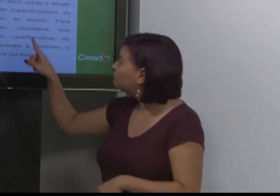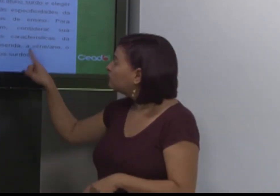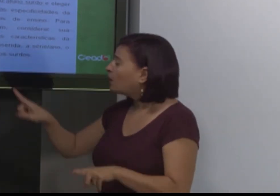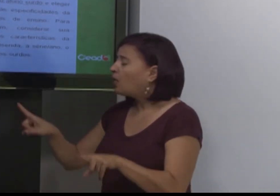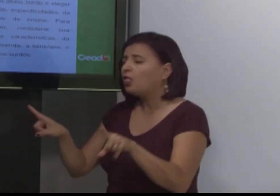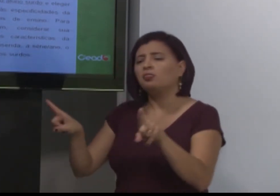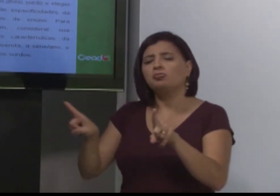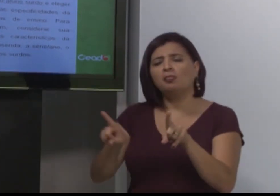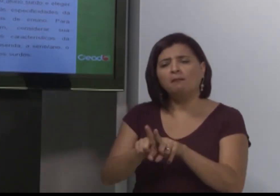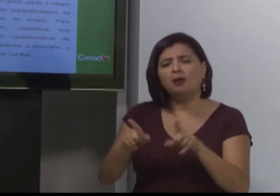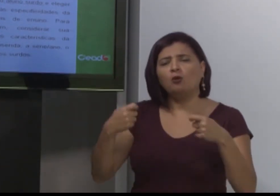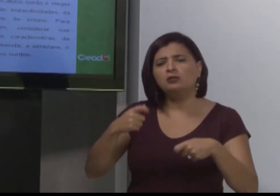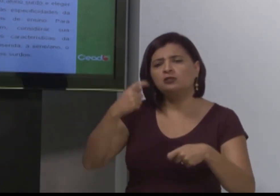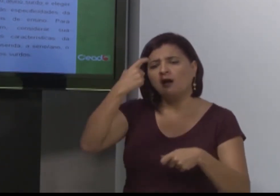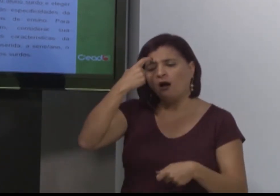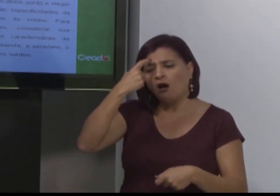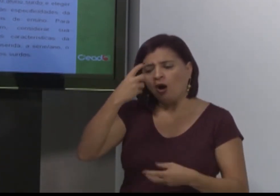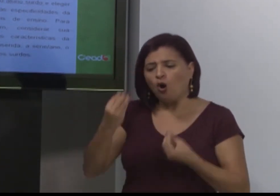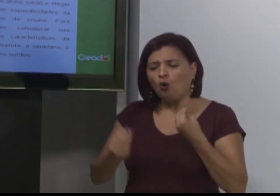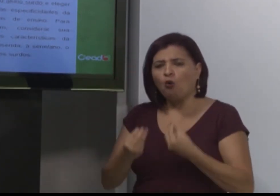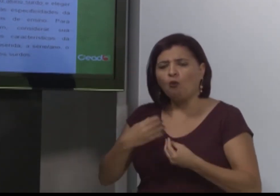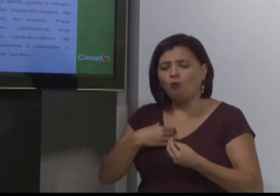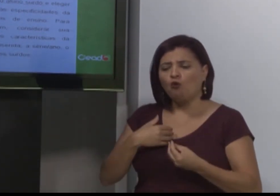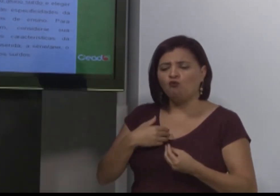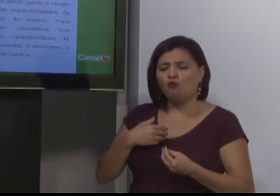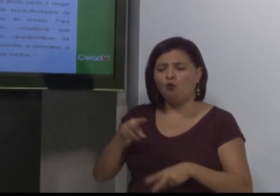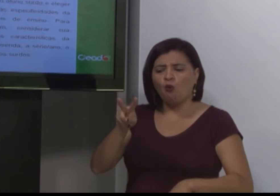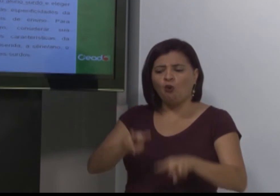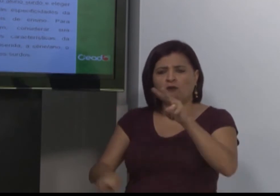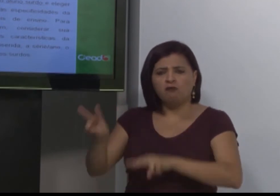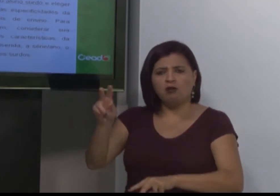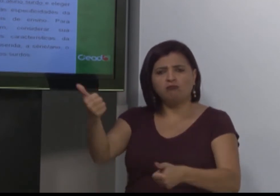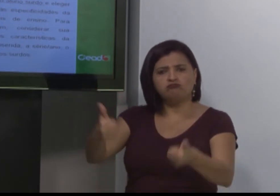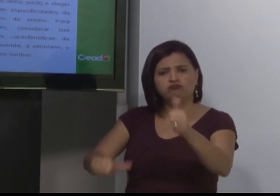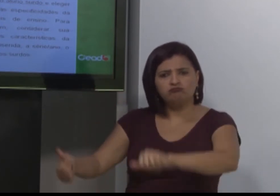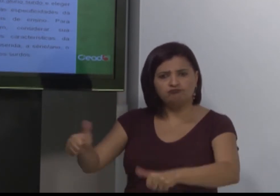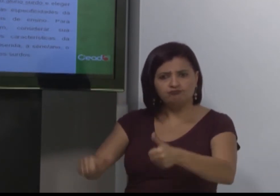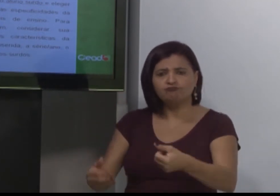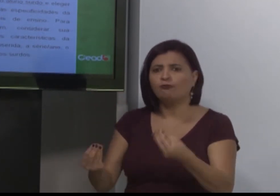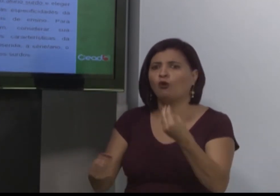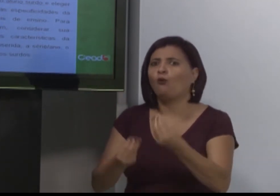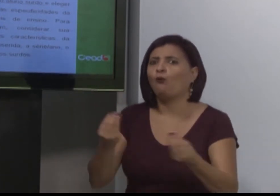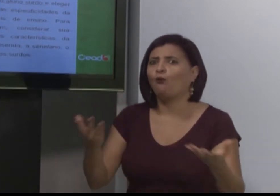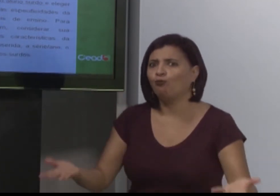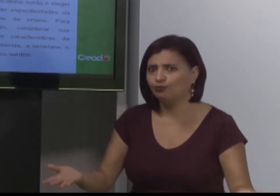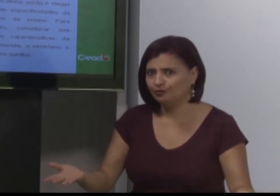necessário. É preciso também pensar como será o processo de avaliação.